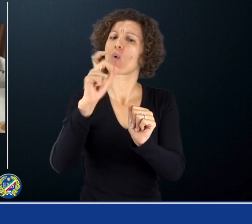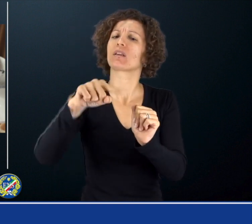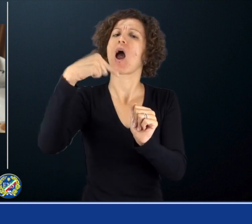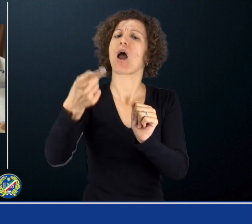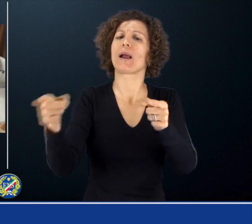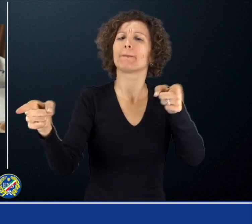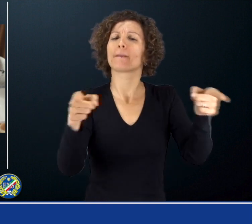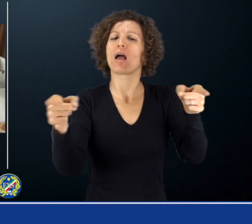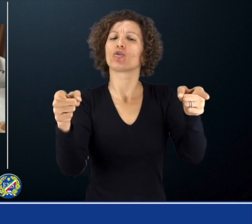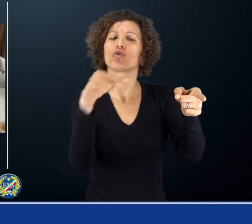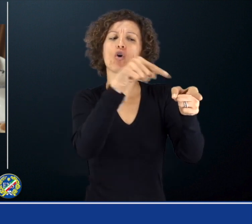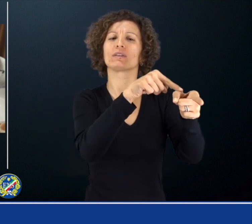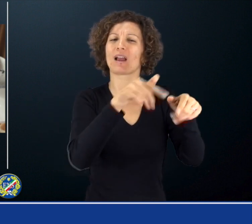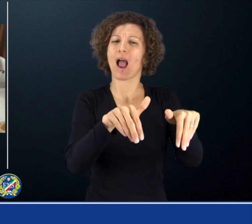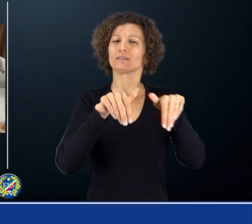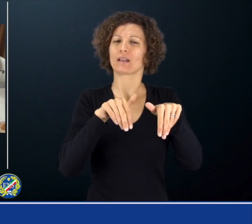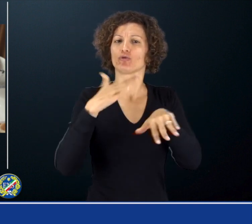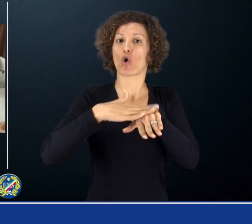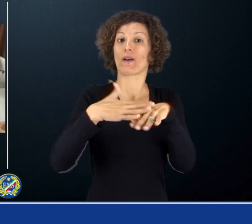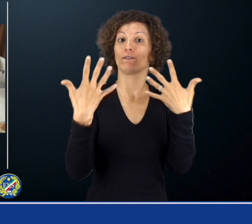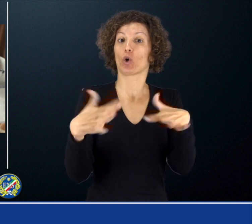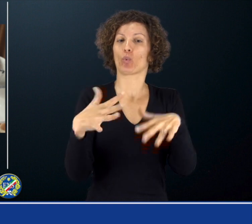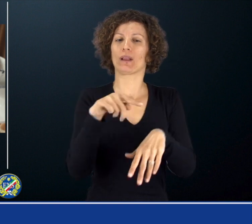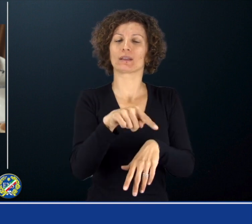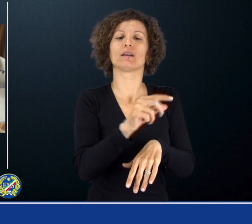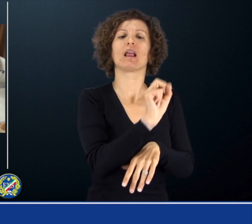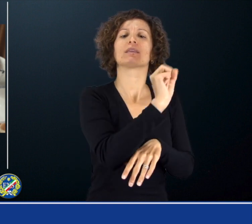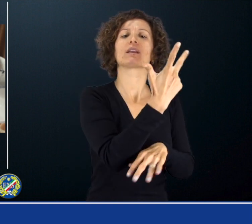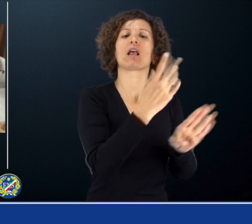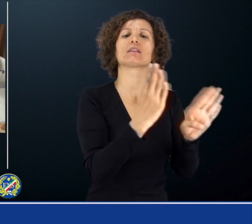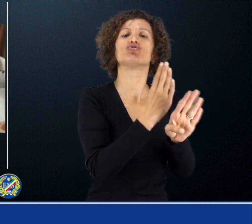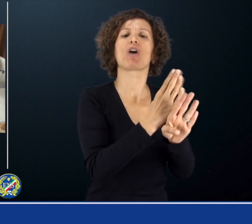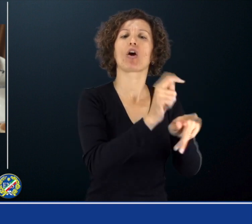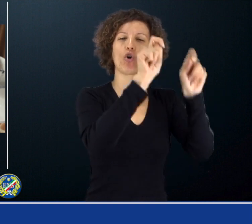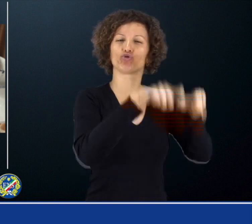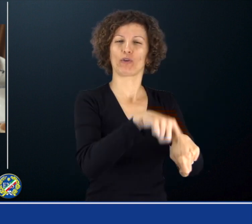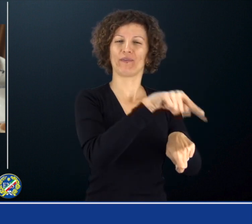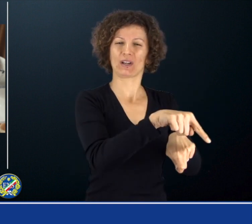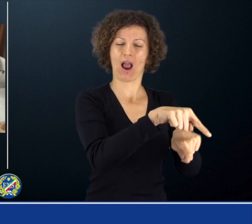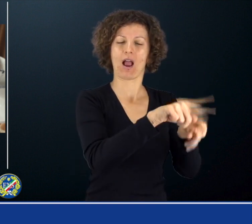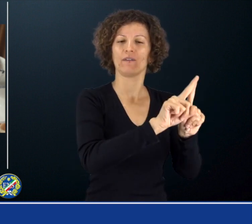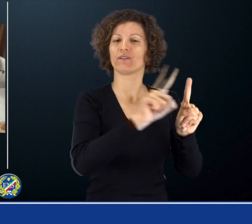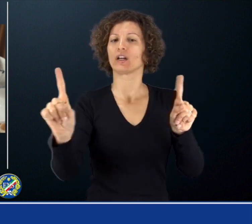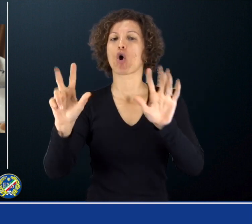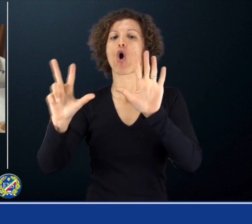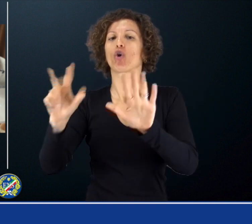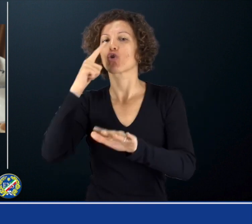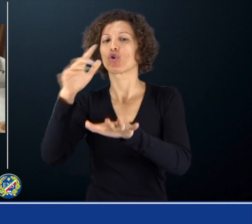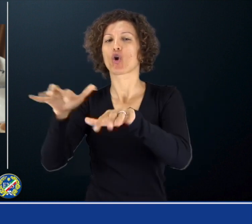Le domande di congedo possono riguardare anche i periodi di astensione fruiti dal 13 agosto fino all'8 novembre